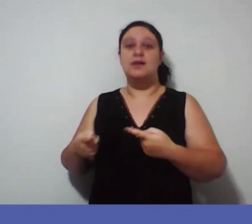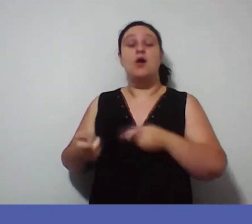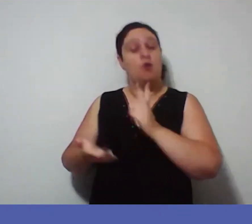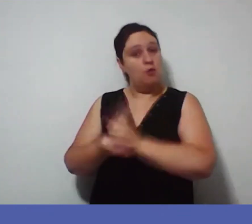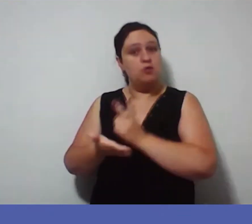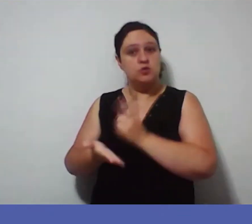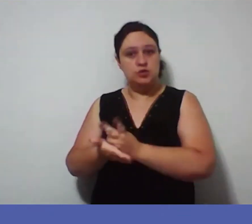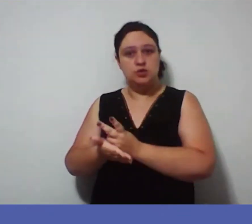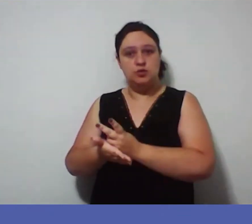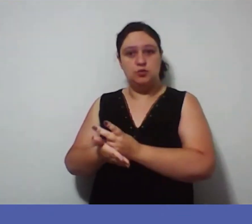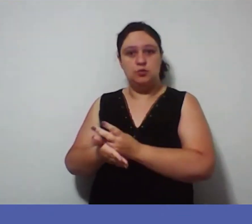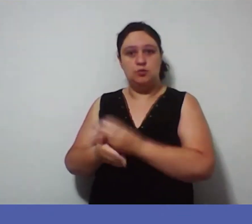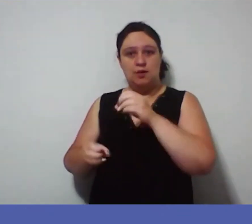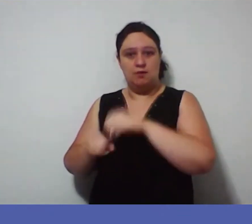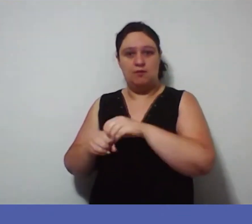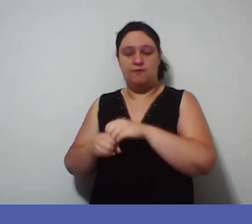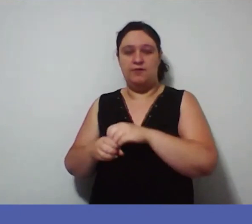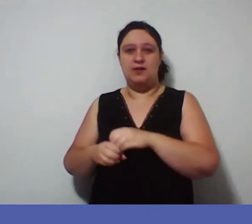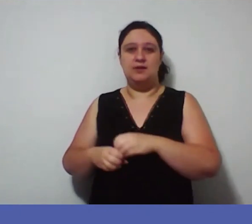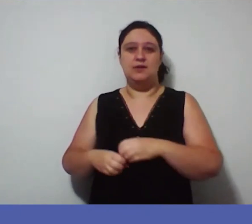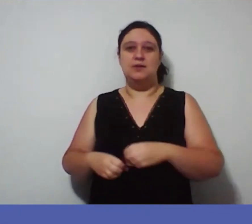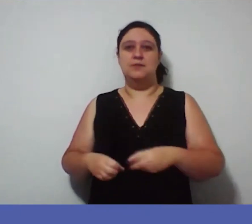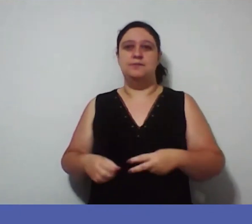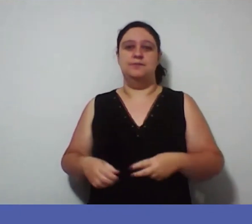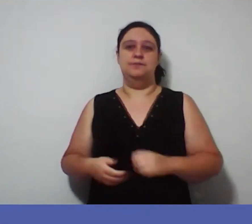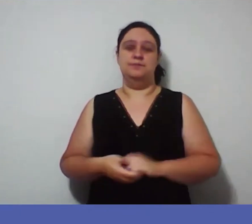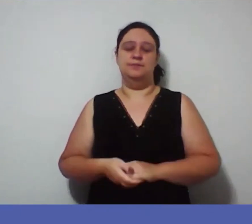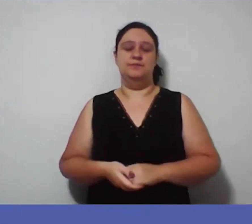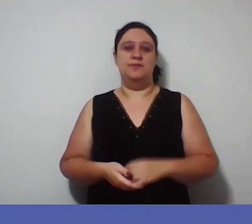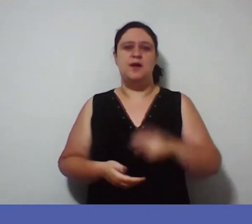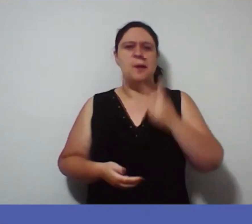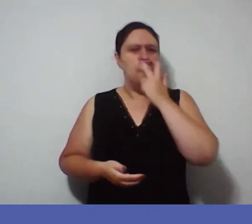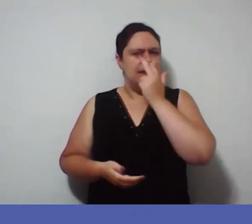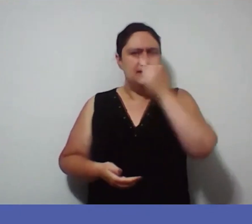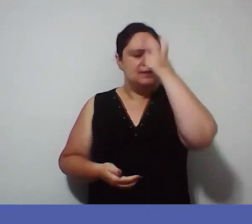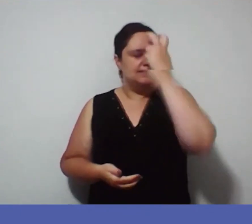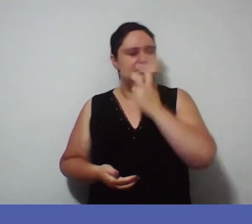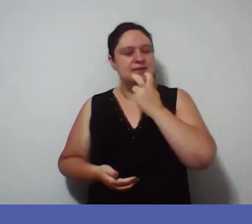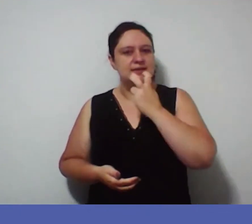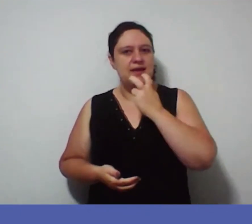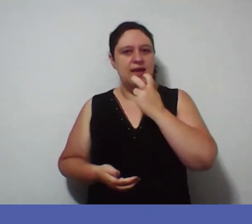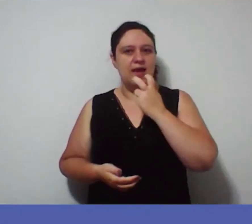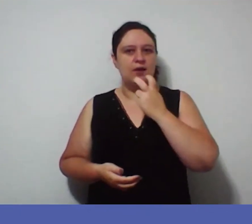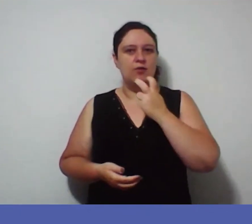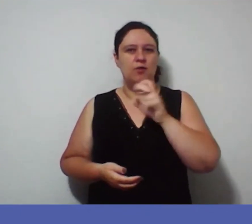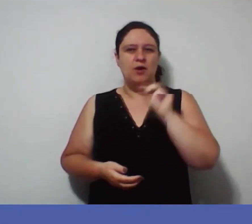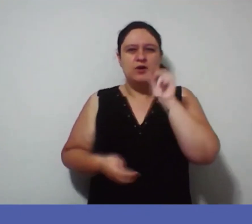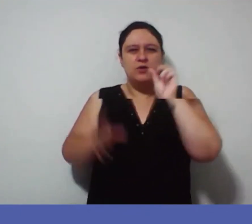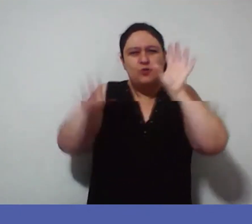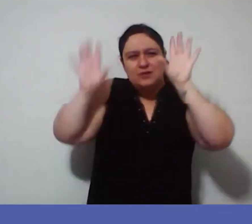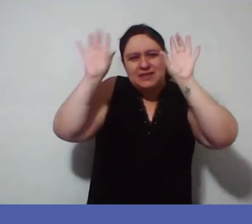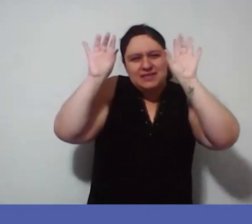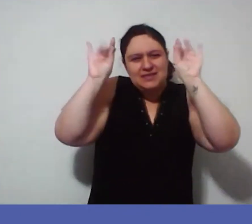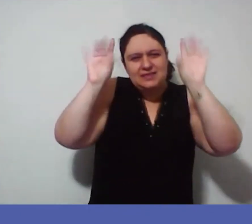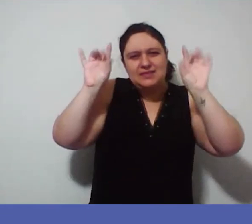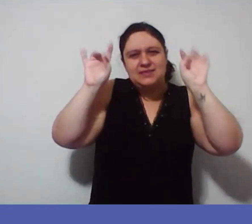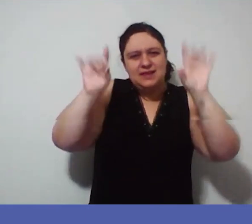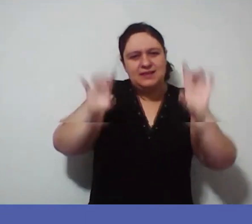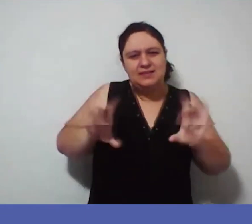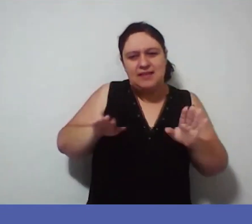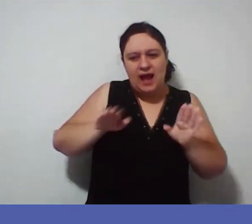que coais o mosquito, engolis o camelo. Ai de vós, escribas e fariseus